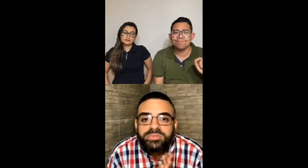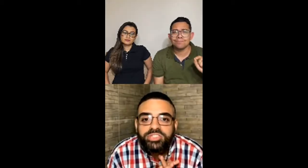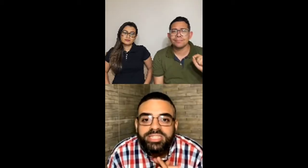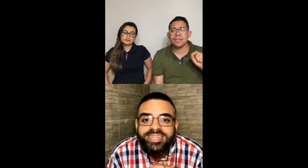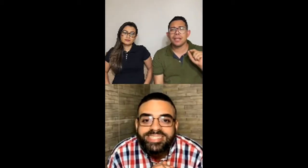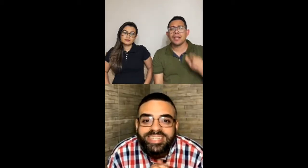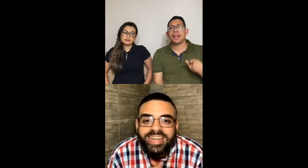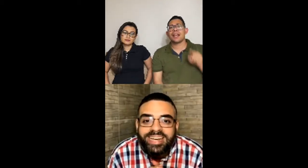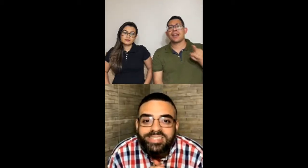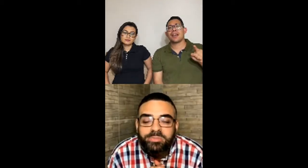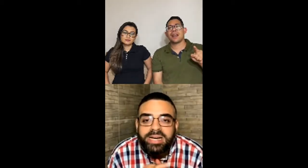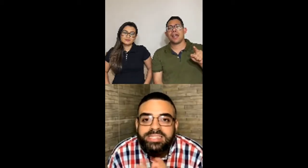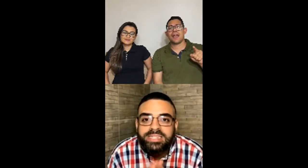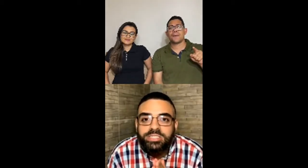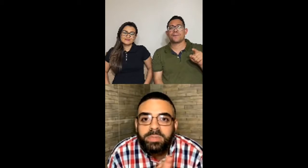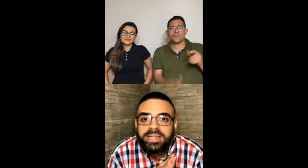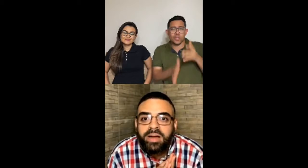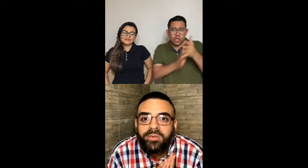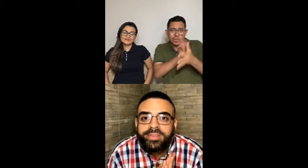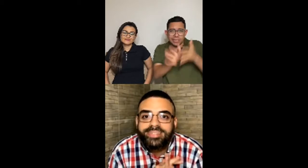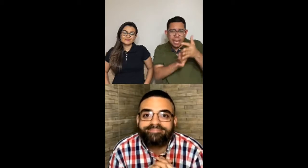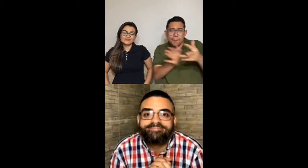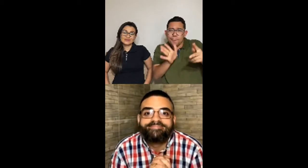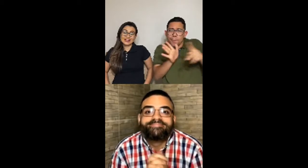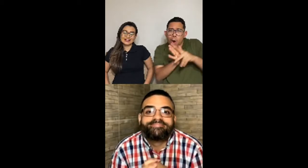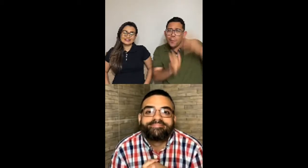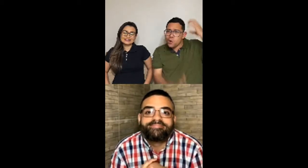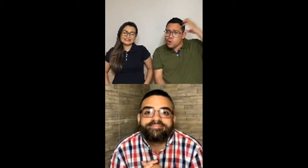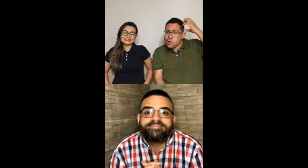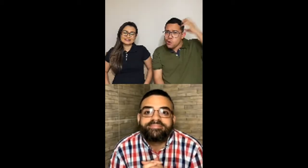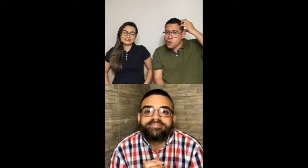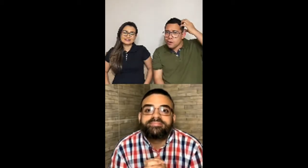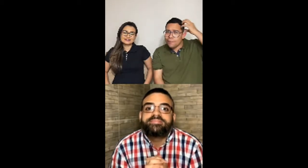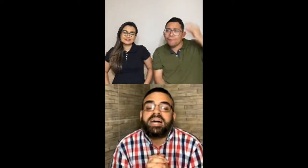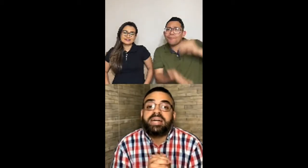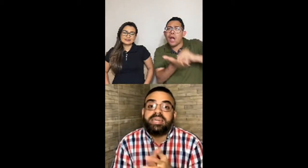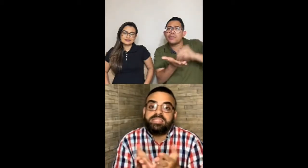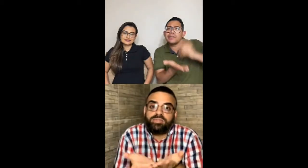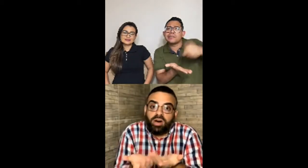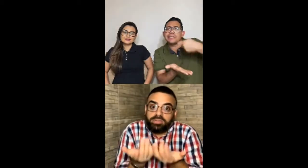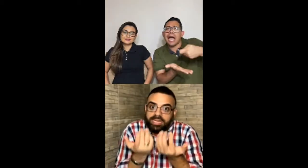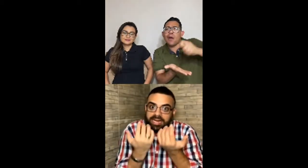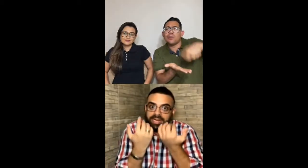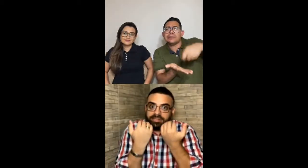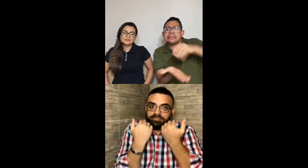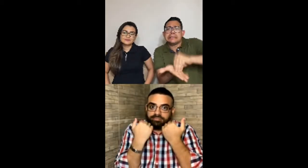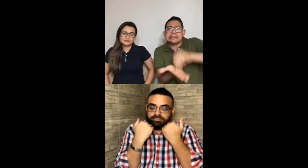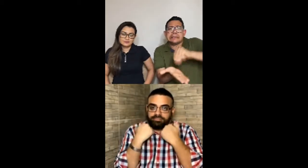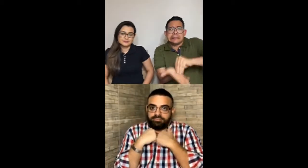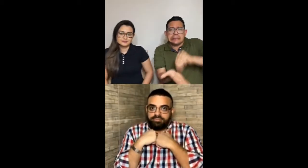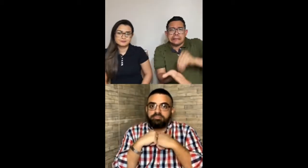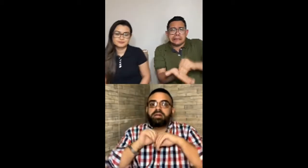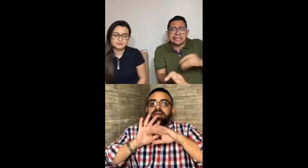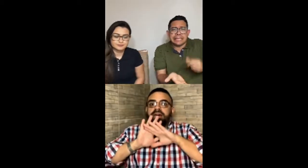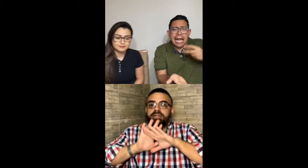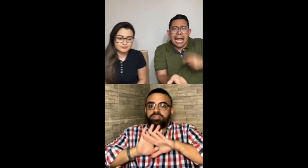O que é que barrou? A língua de sinais do Laos não tinha sinais bastante para dar conta.